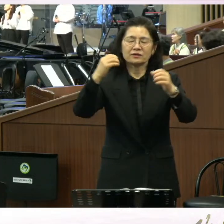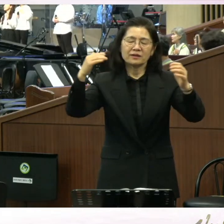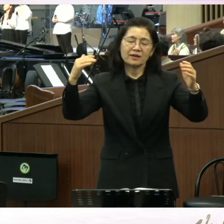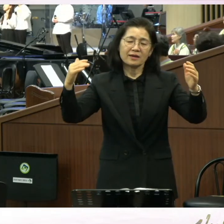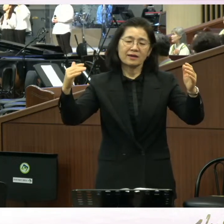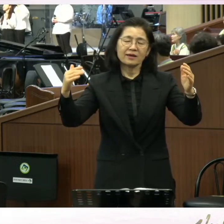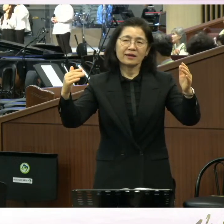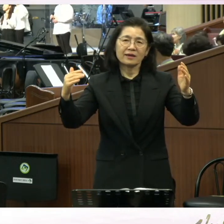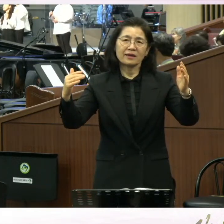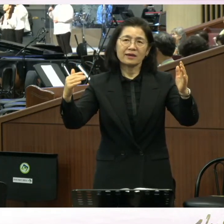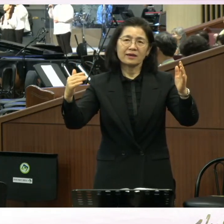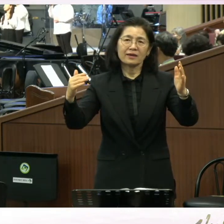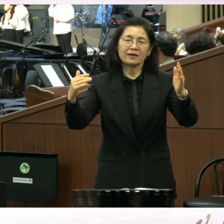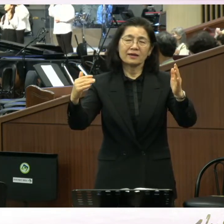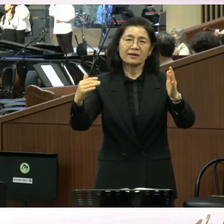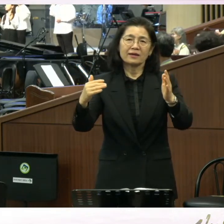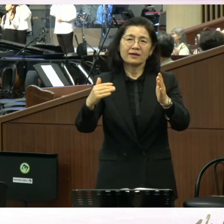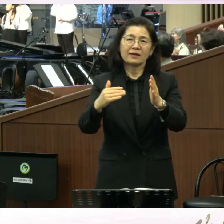창조하셨네.